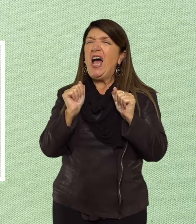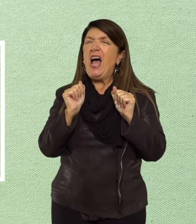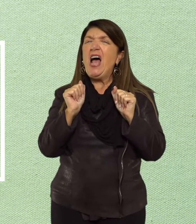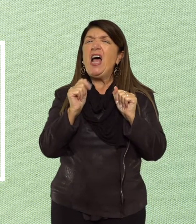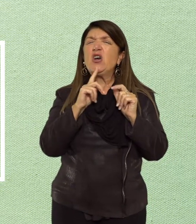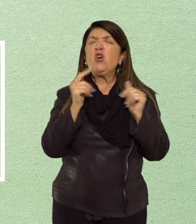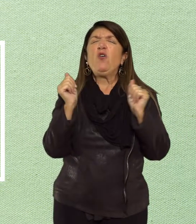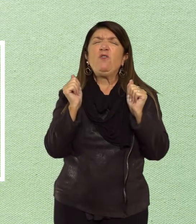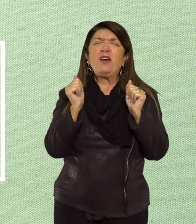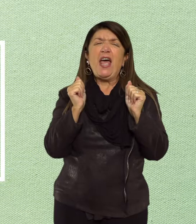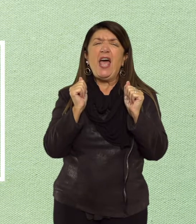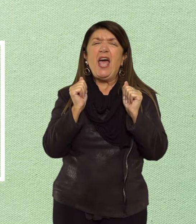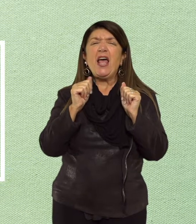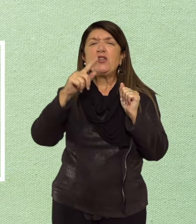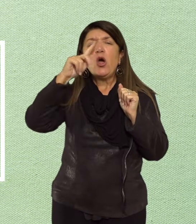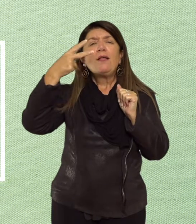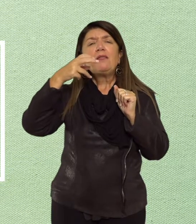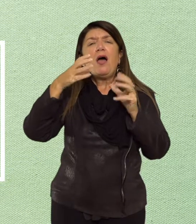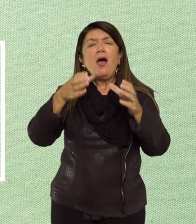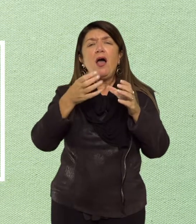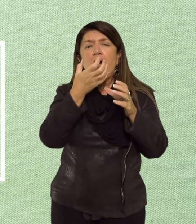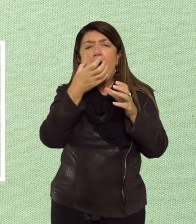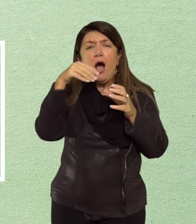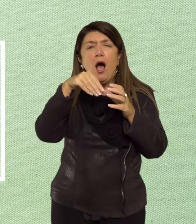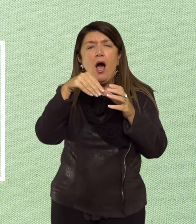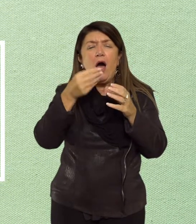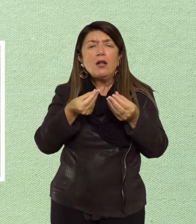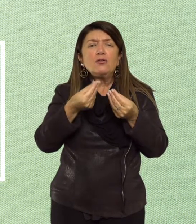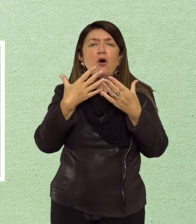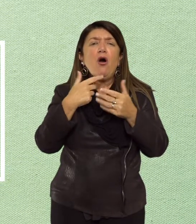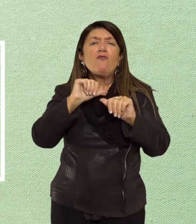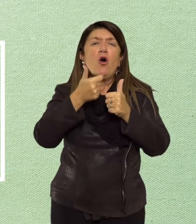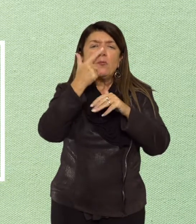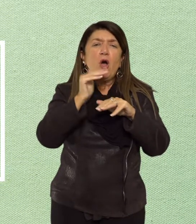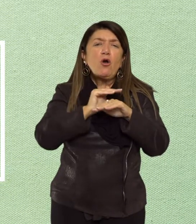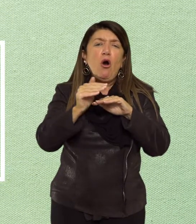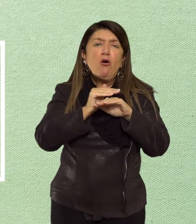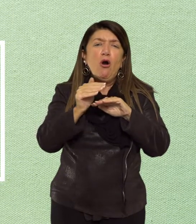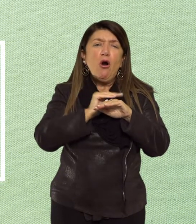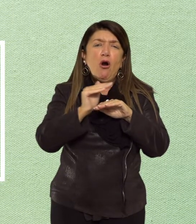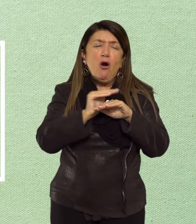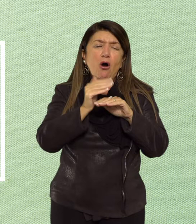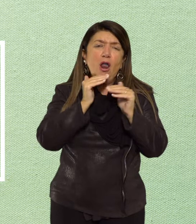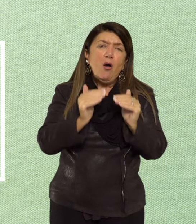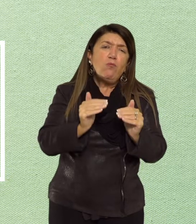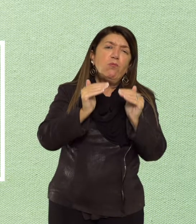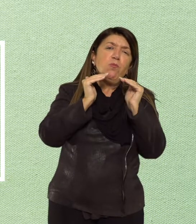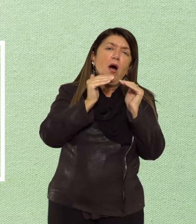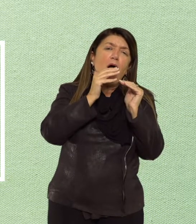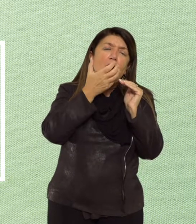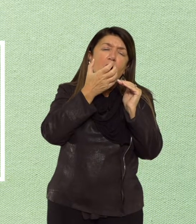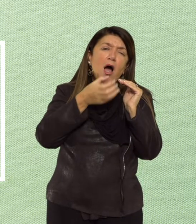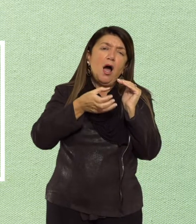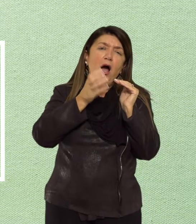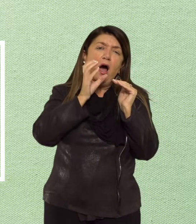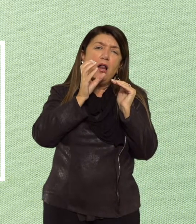freddo, quindi avere questa cosa calda che insomma ti coccola un po' tipo coperta, lettuccio caldo. E in realtà poi mi piace anche